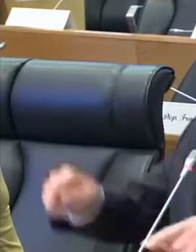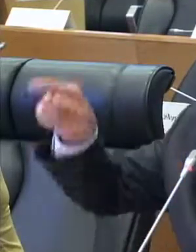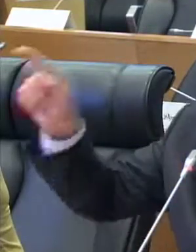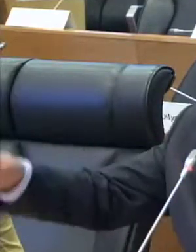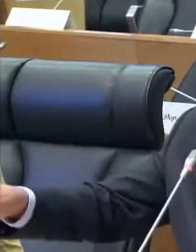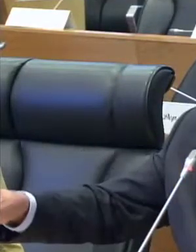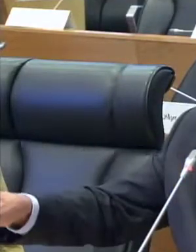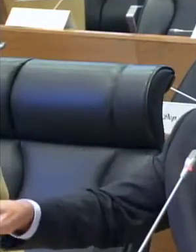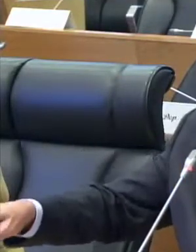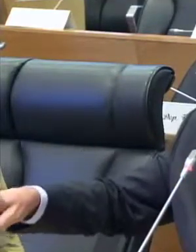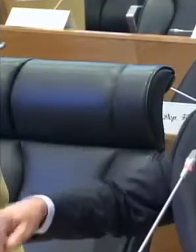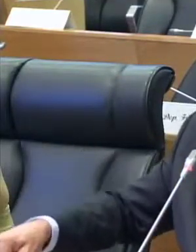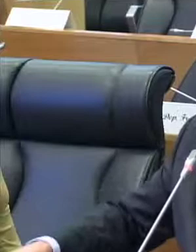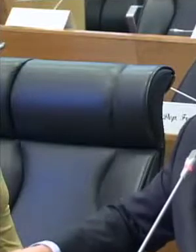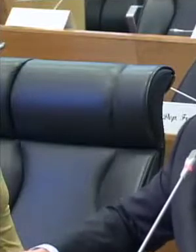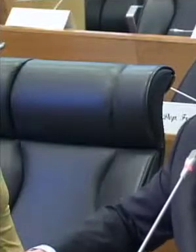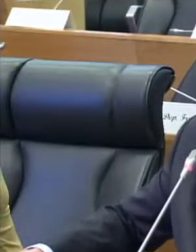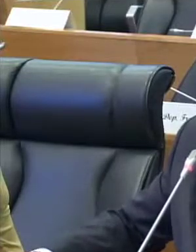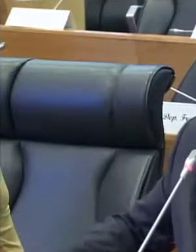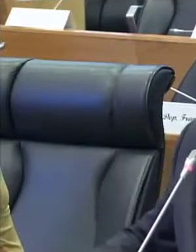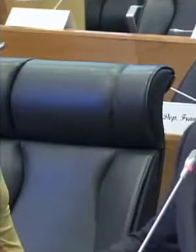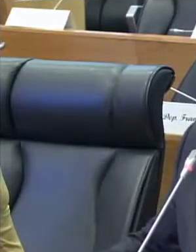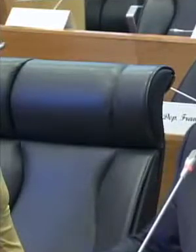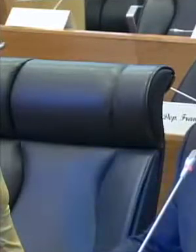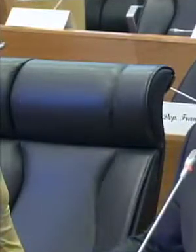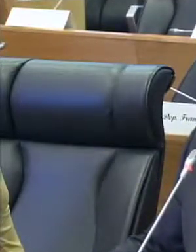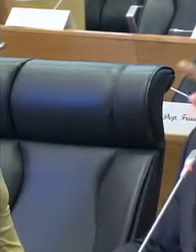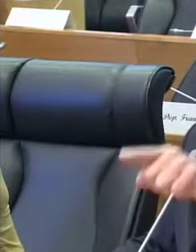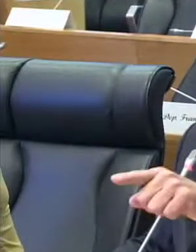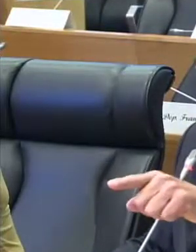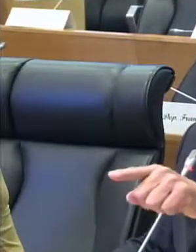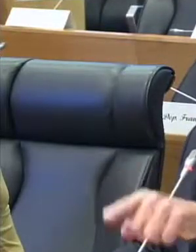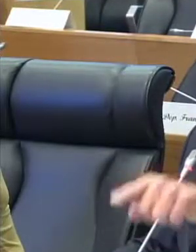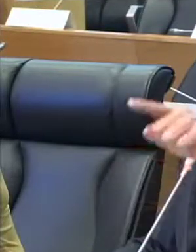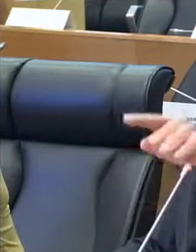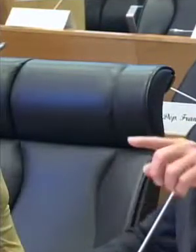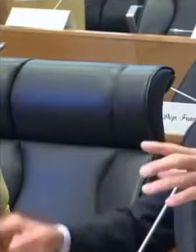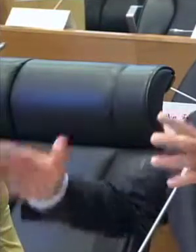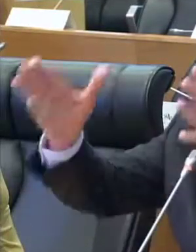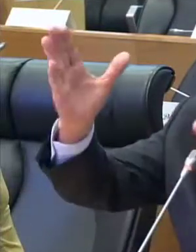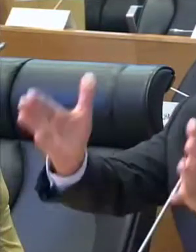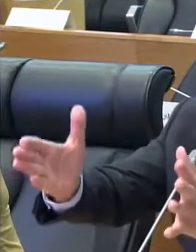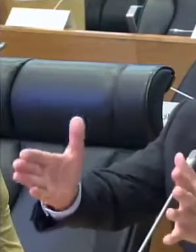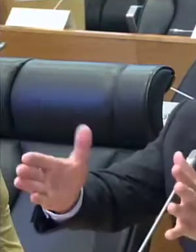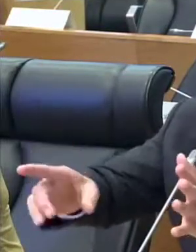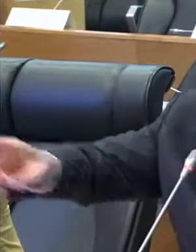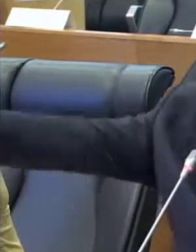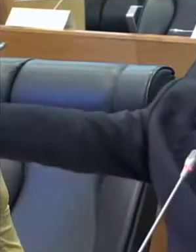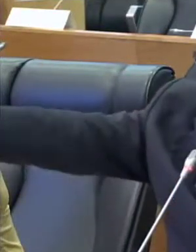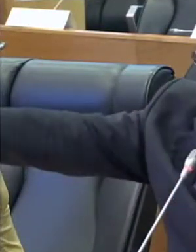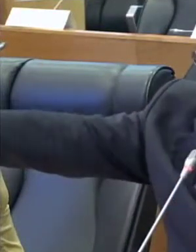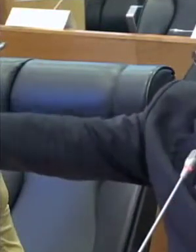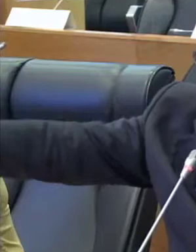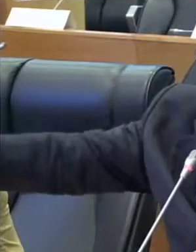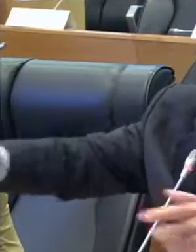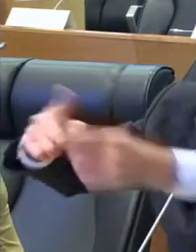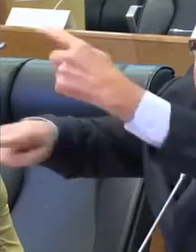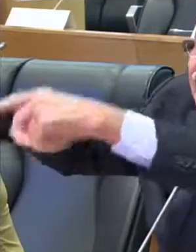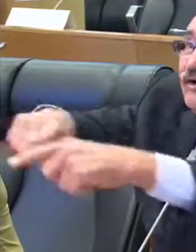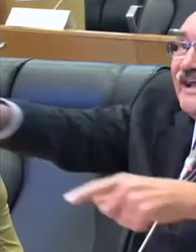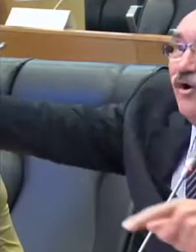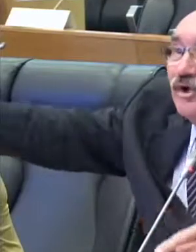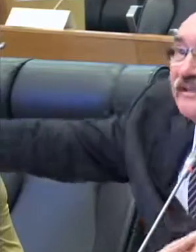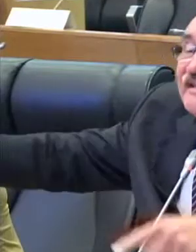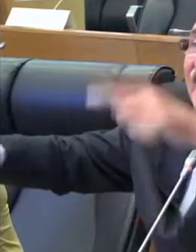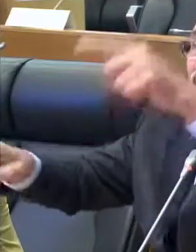junto à questão indígena também, fosse vigilante em relação a isso, porque não vai, porque os índios, às vezes, estão numa aldeia, se divide, e aí